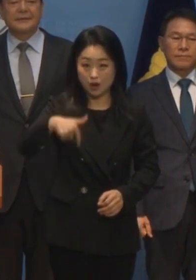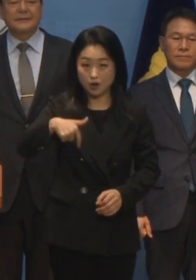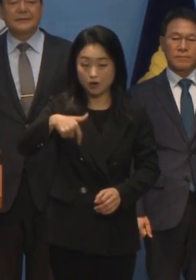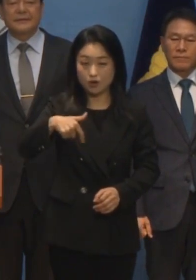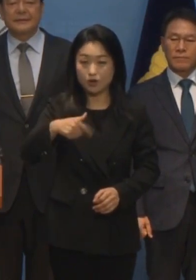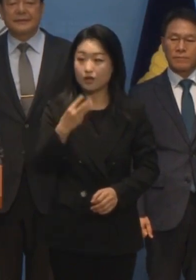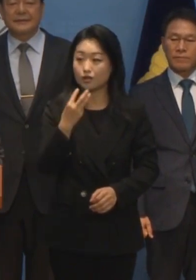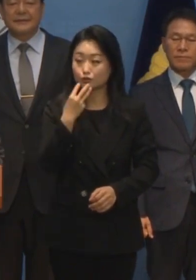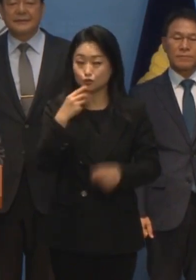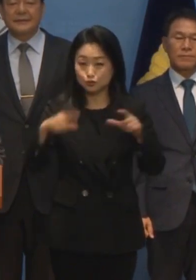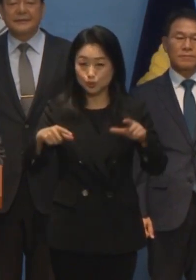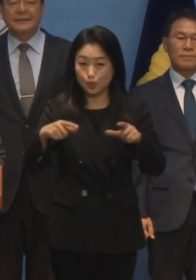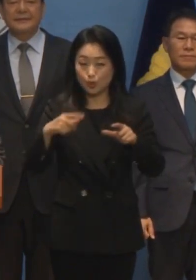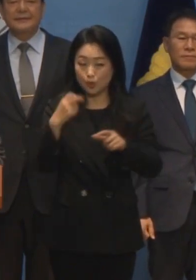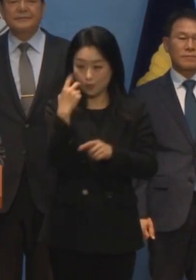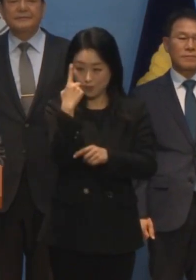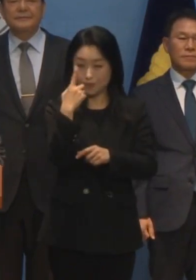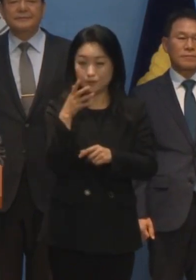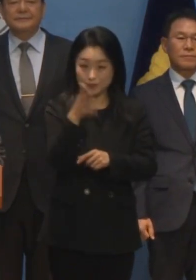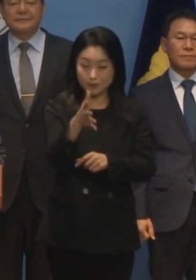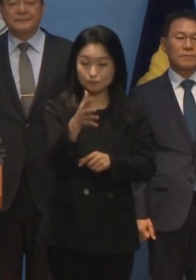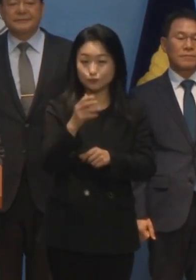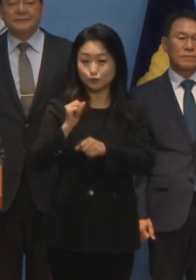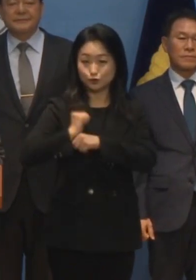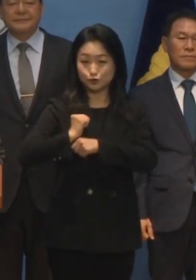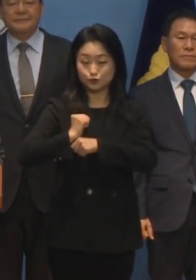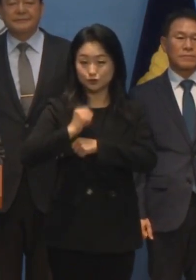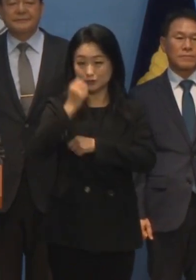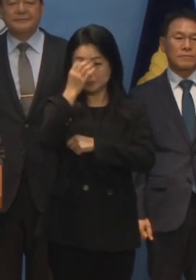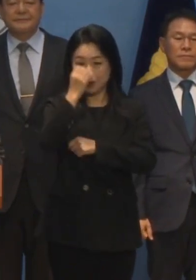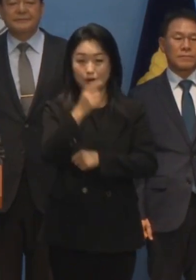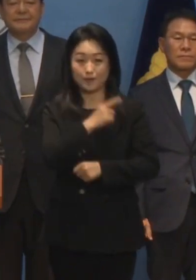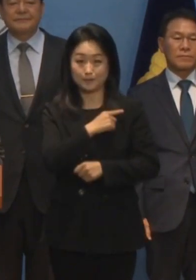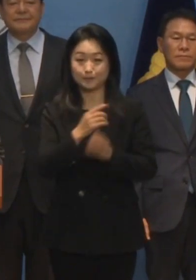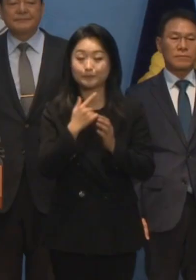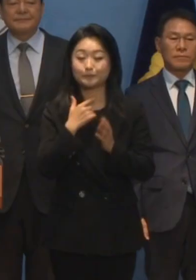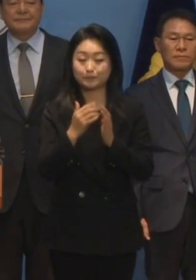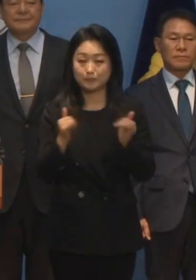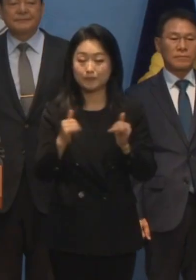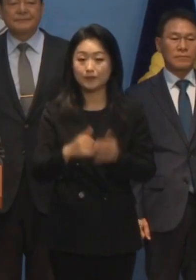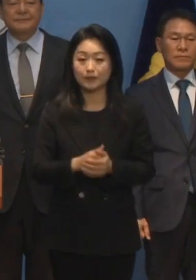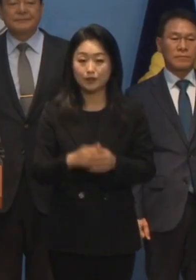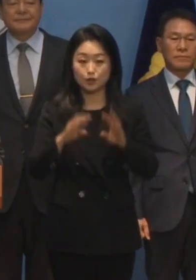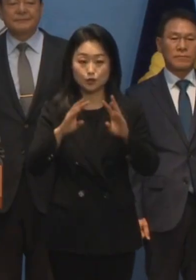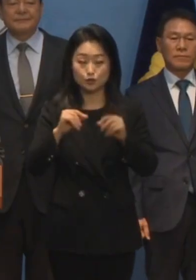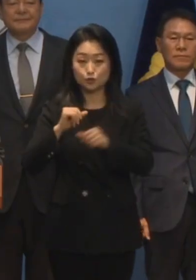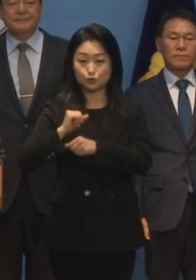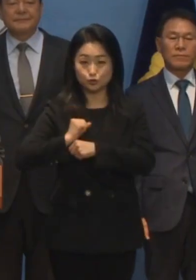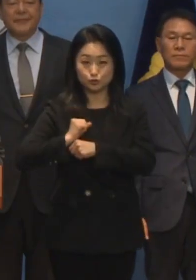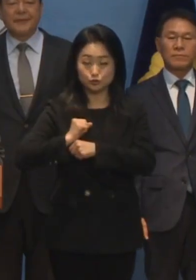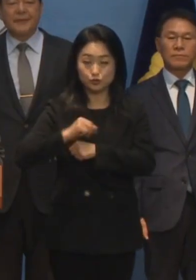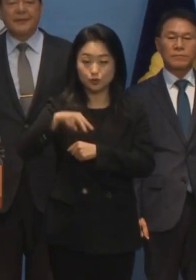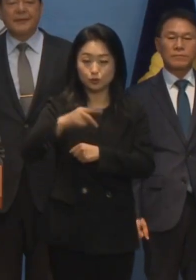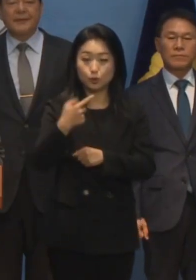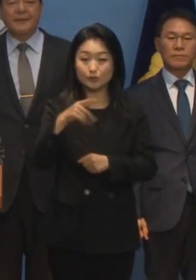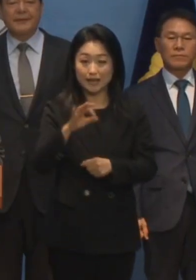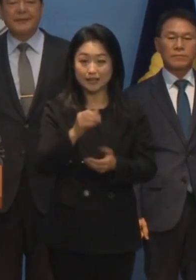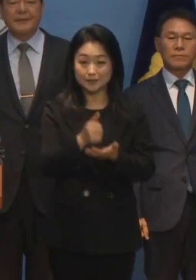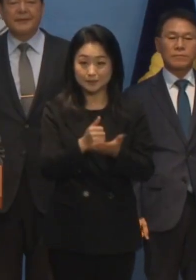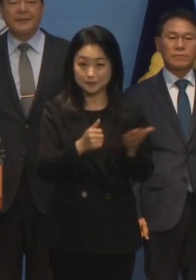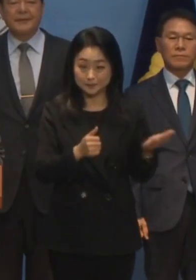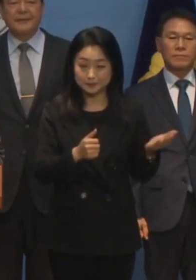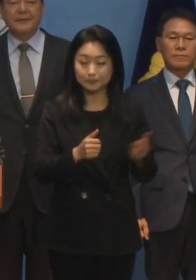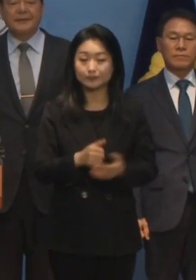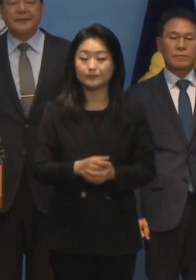와주셨습니다. 네, 안녕하십니까. 김태성 예비역 육군소장 와주셨습니다. 진호영